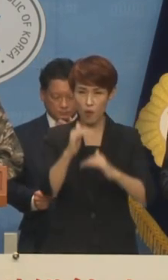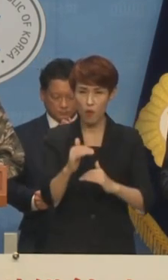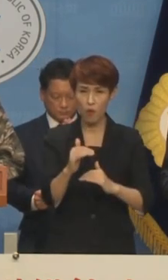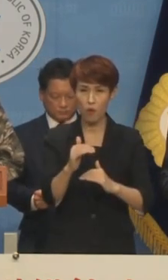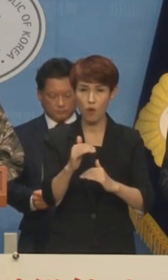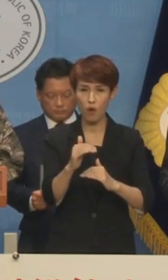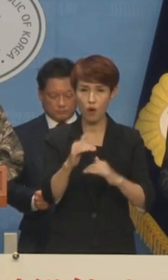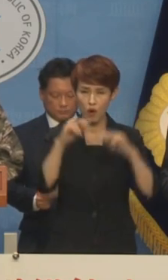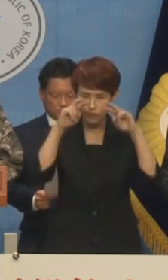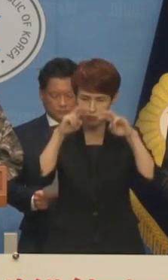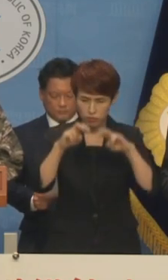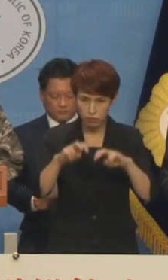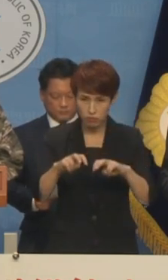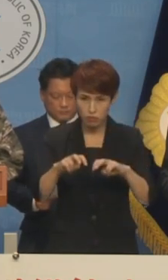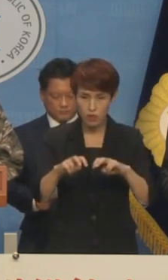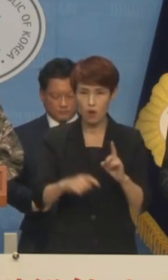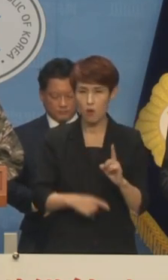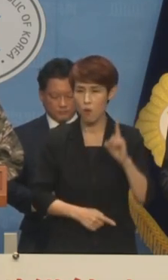광범위하게 분석해온